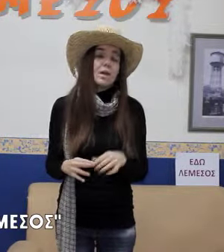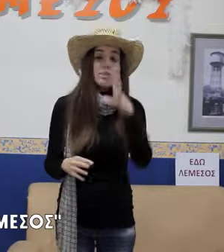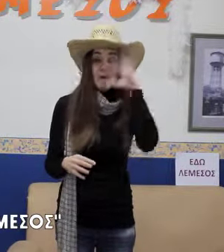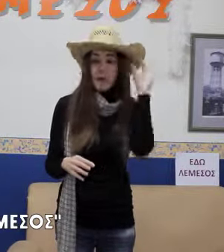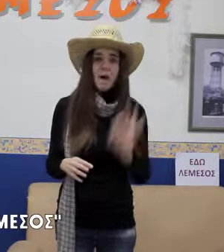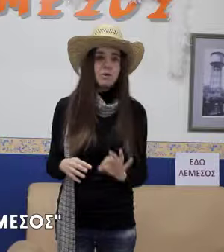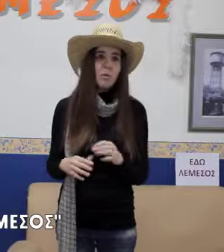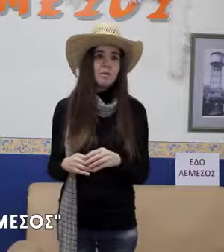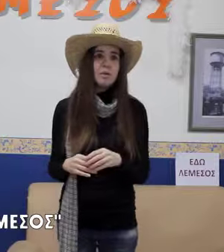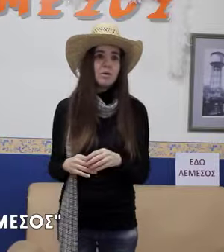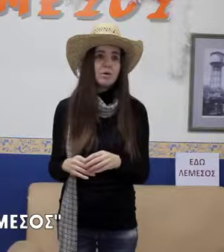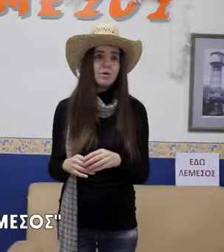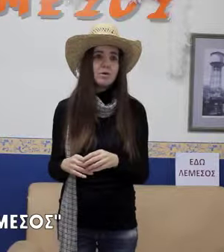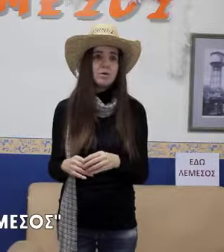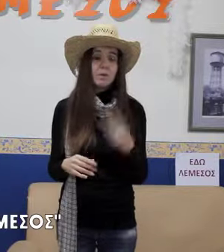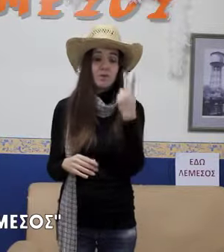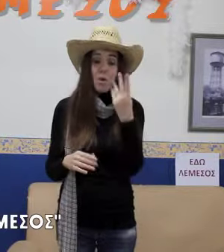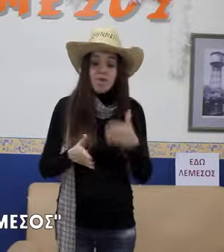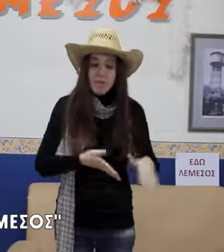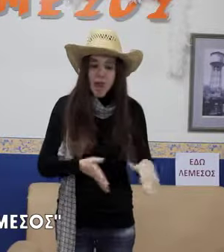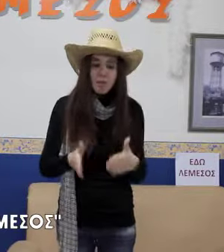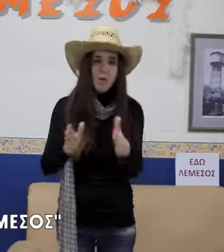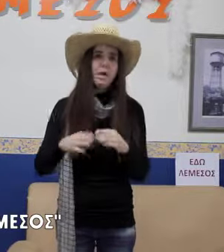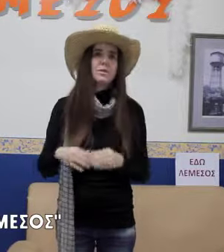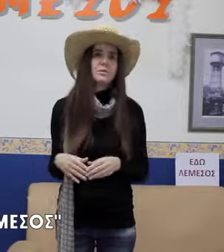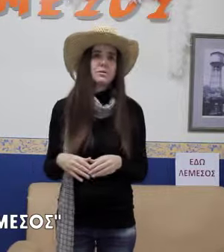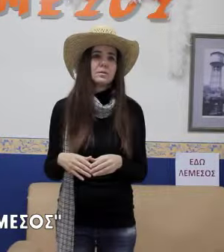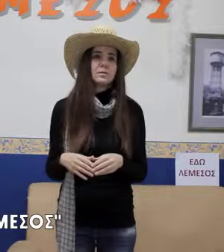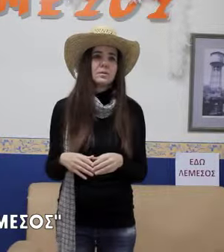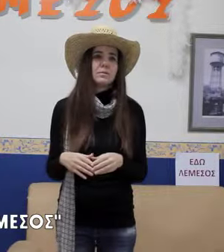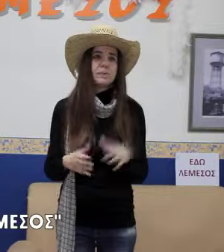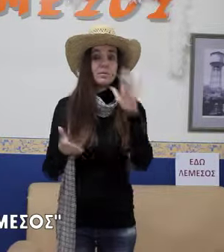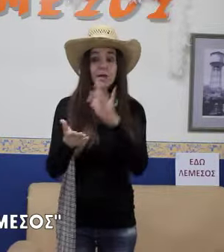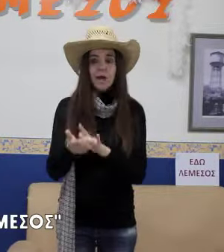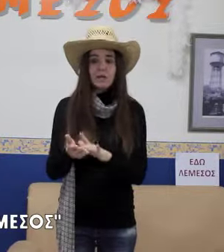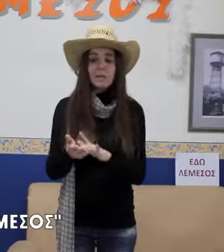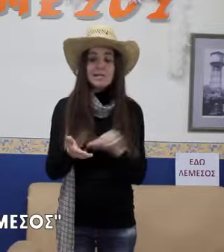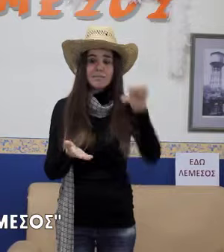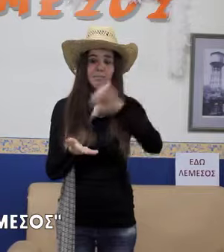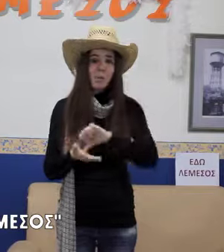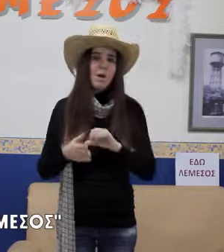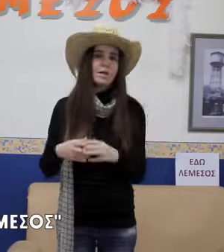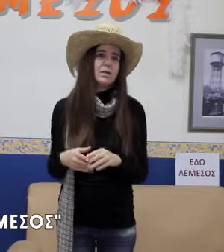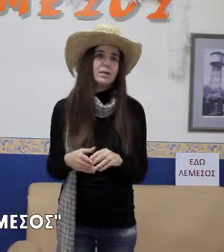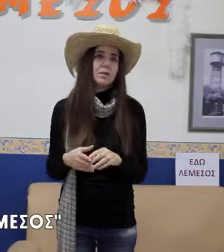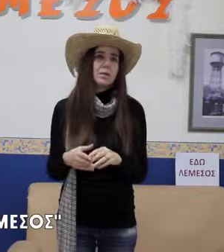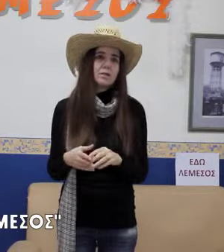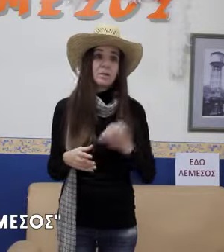πραγματοποιήσει δύο διαδρομές στο κέντρο της πόλης. Η πρώτη